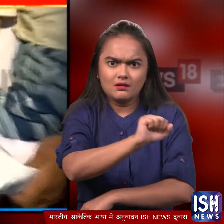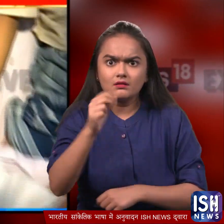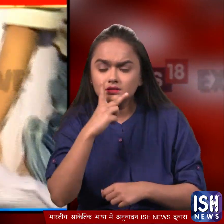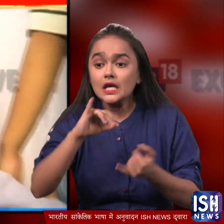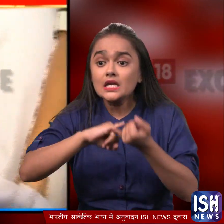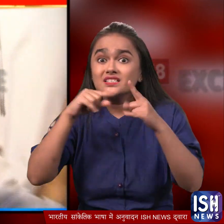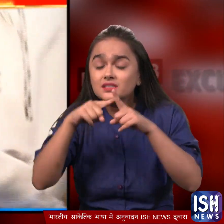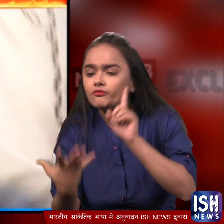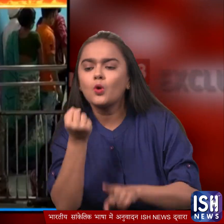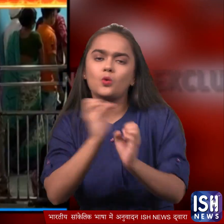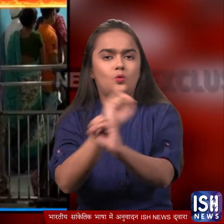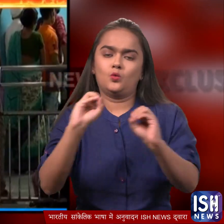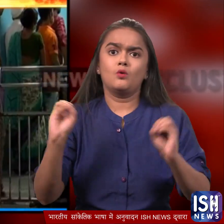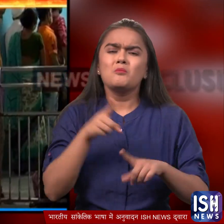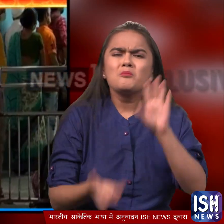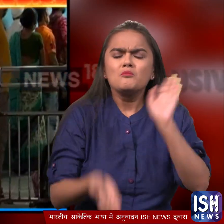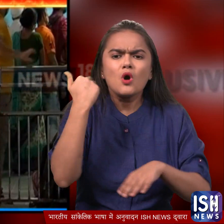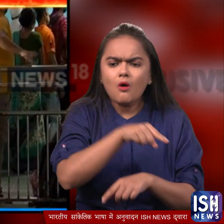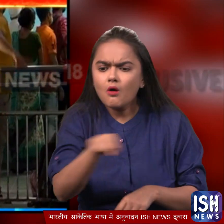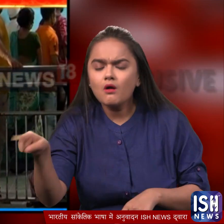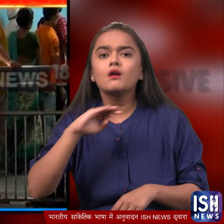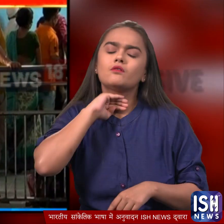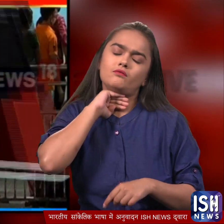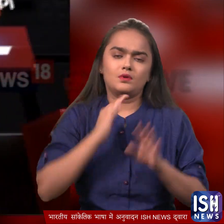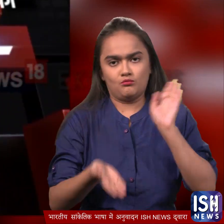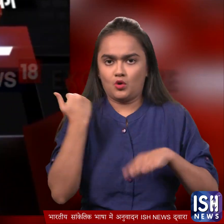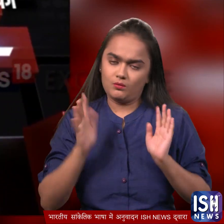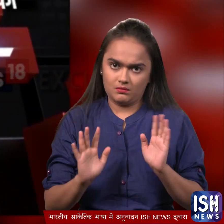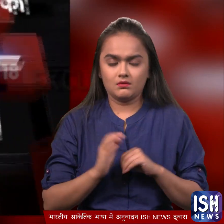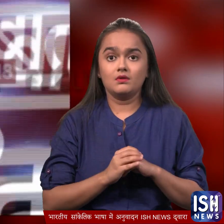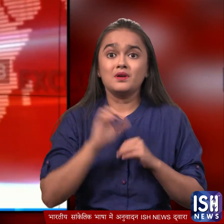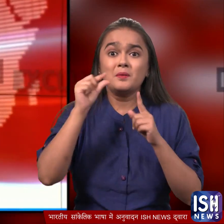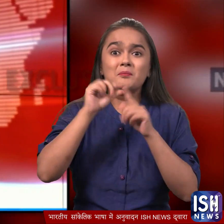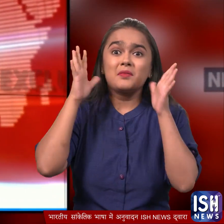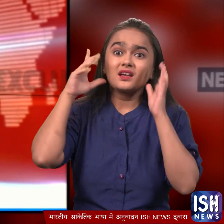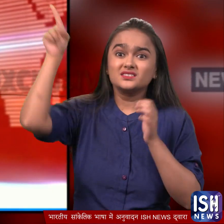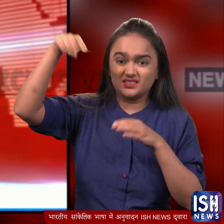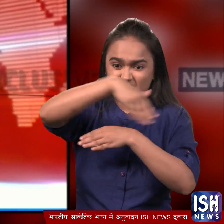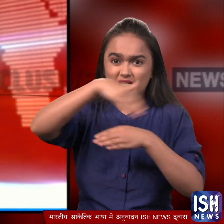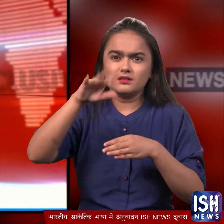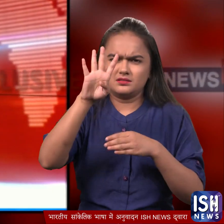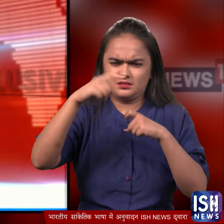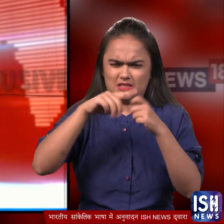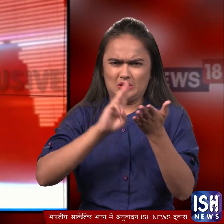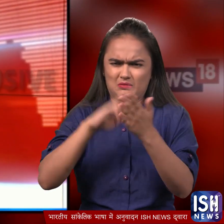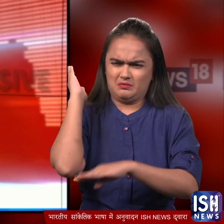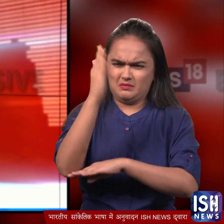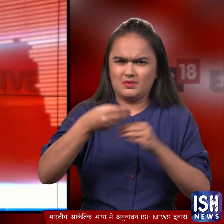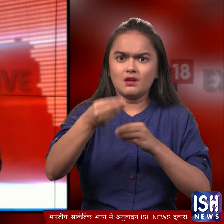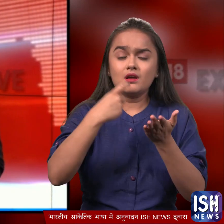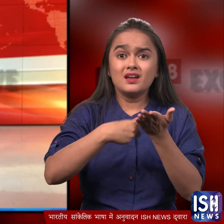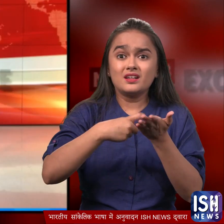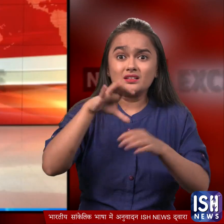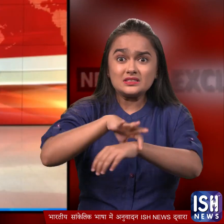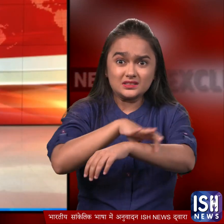टाइफस का एक भी केस नहीं आया है। ज्यादातर केस वायरल बुखार के ही हैं। पाकिस्तान सीमा से महज 40 किलोमीटर की दूरी